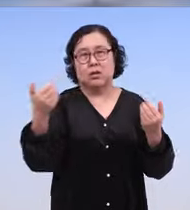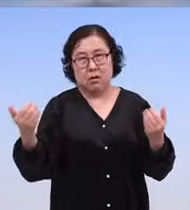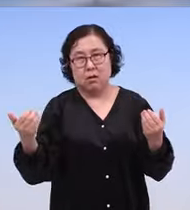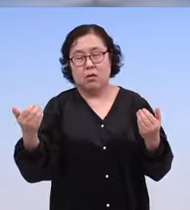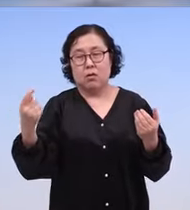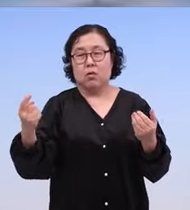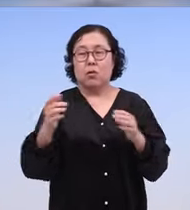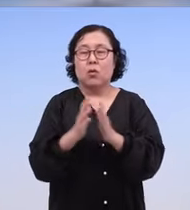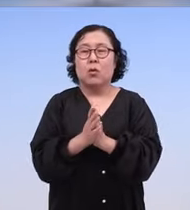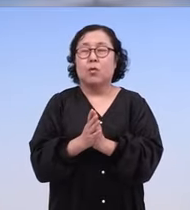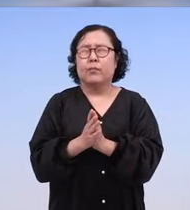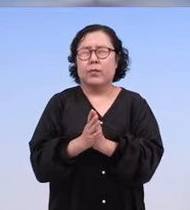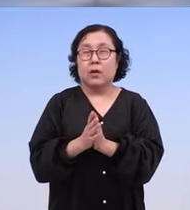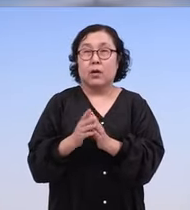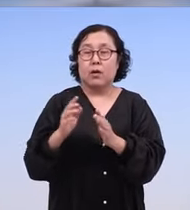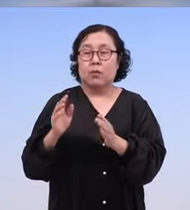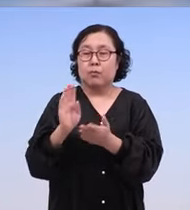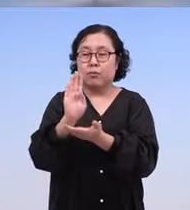온 겁니다.